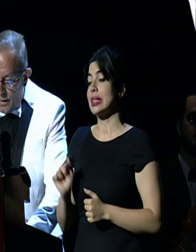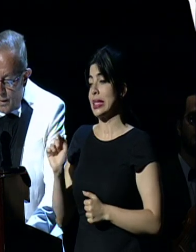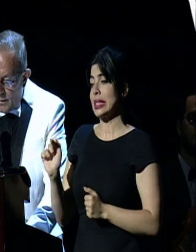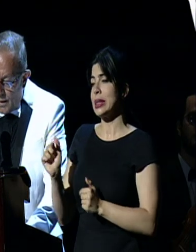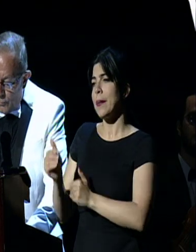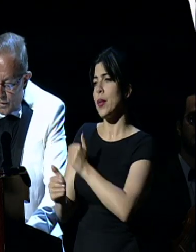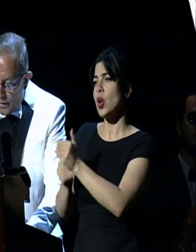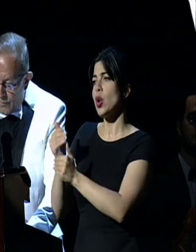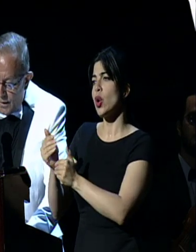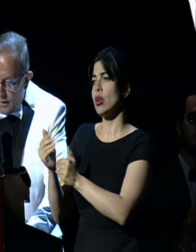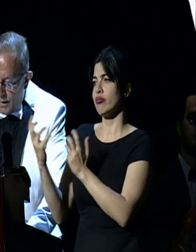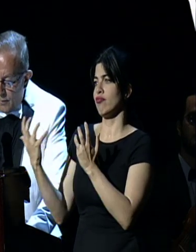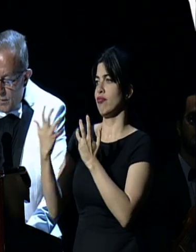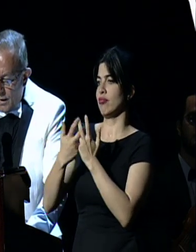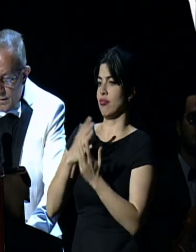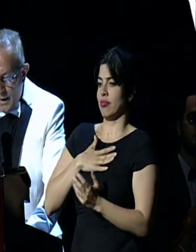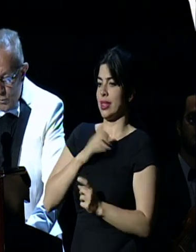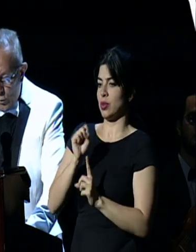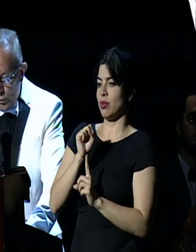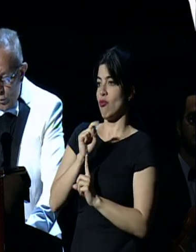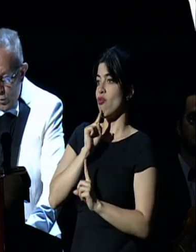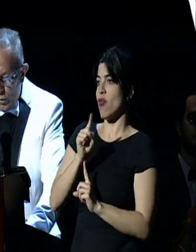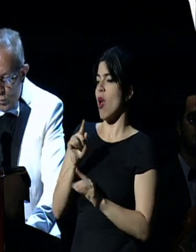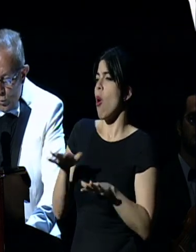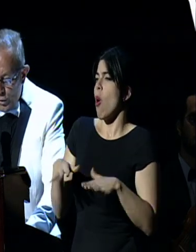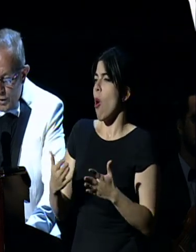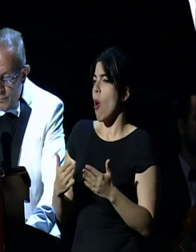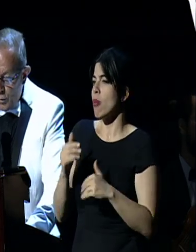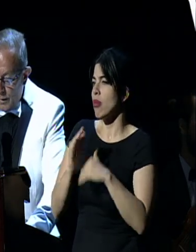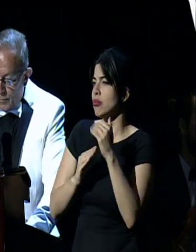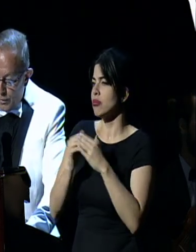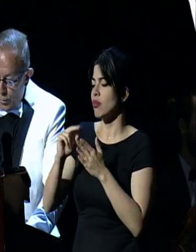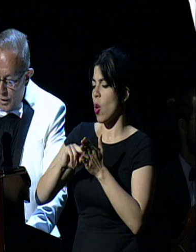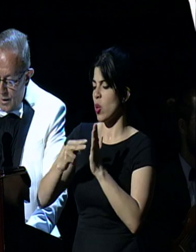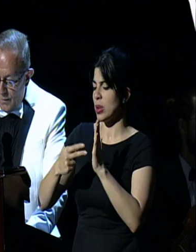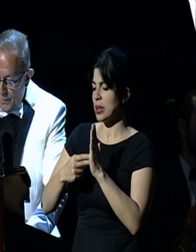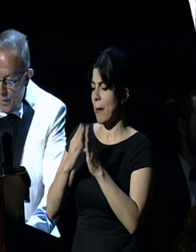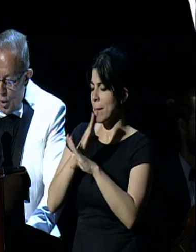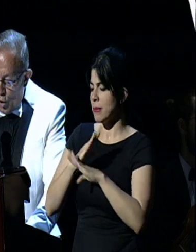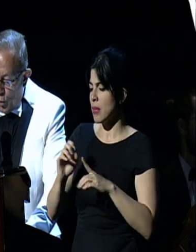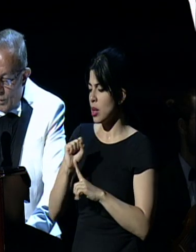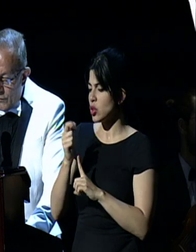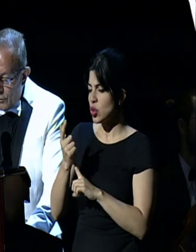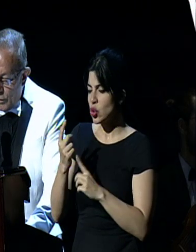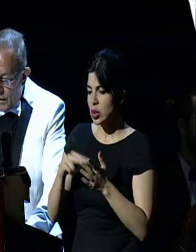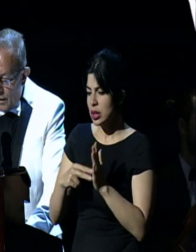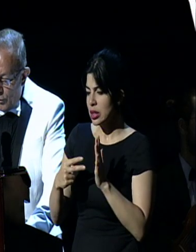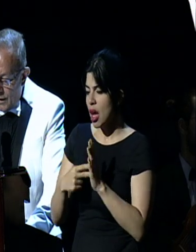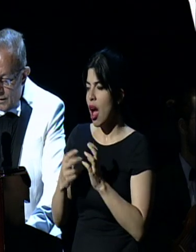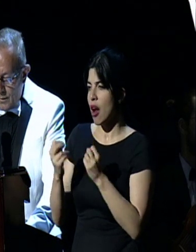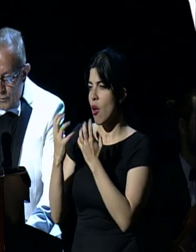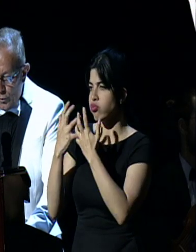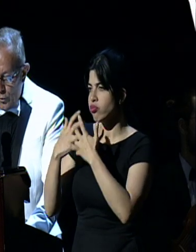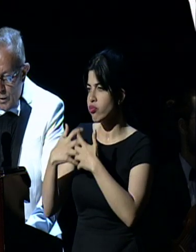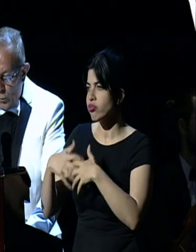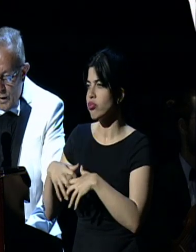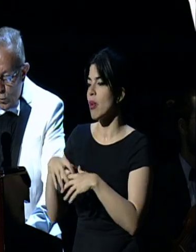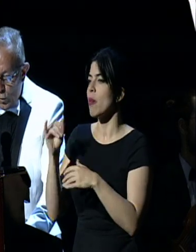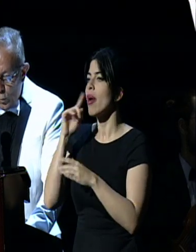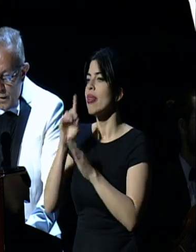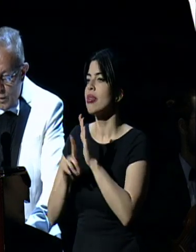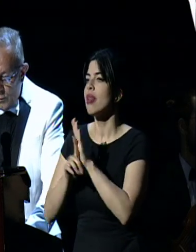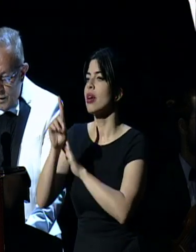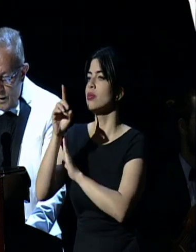Proceso que se adapta a nuestra realidad mediante la construcción de un concepto de paz social como el resultado del desarrollo de